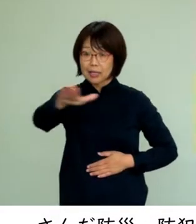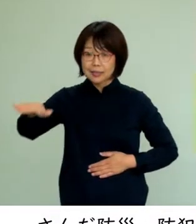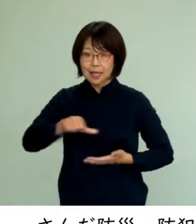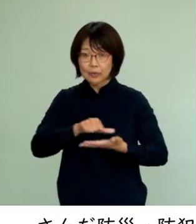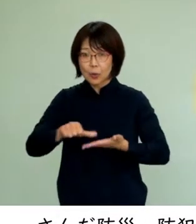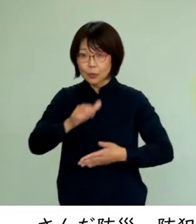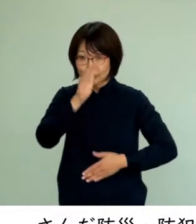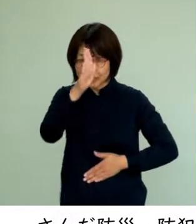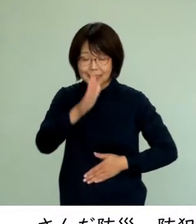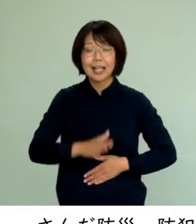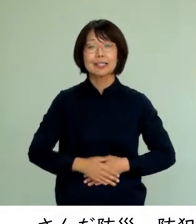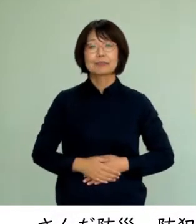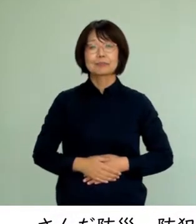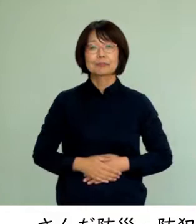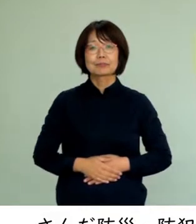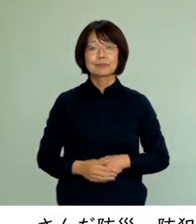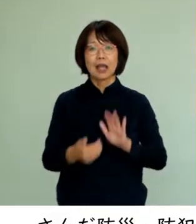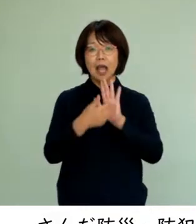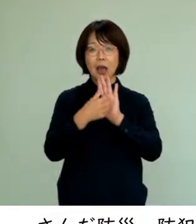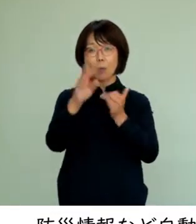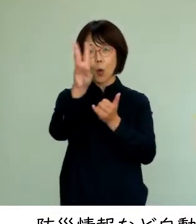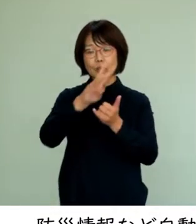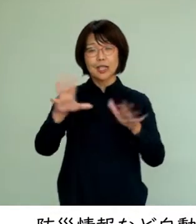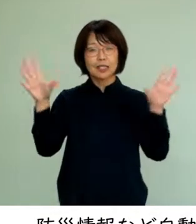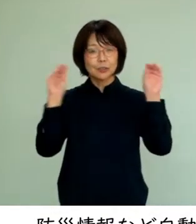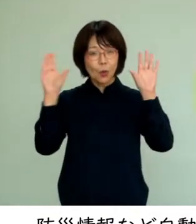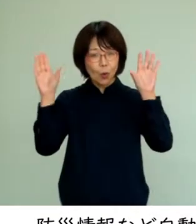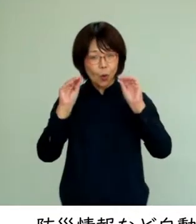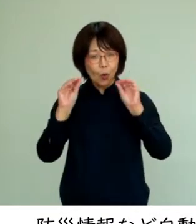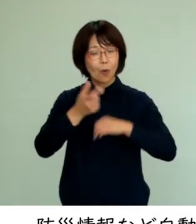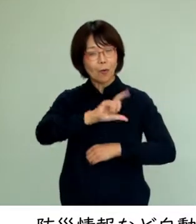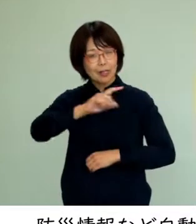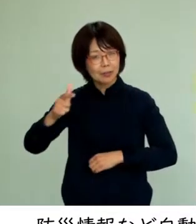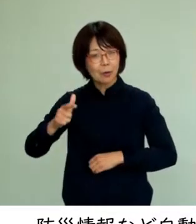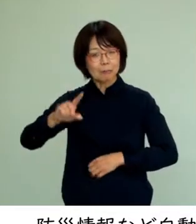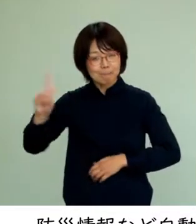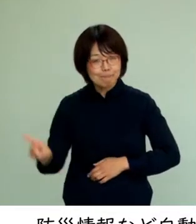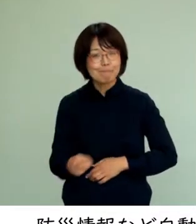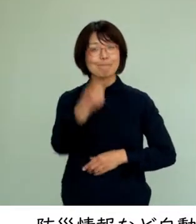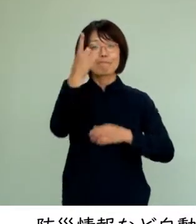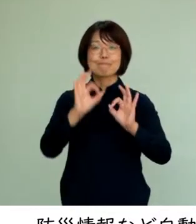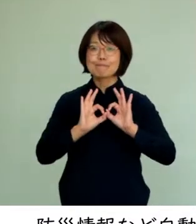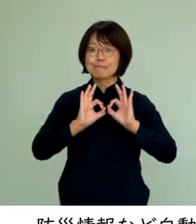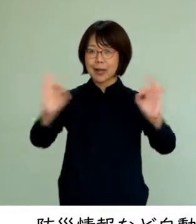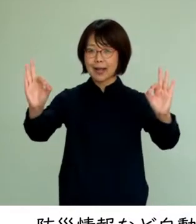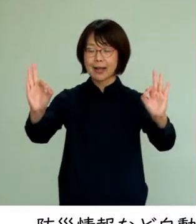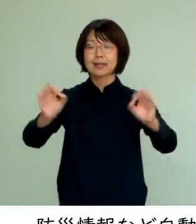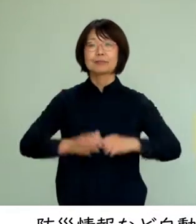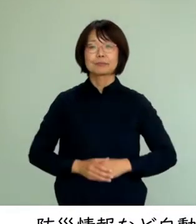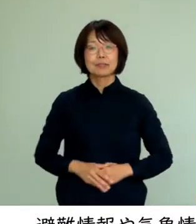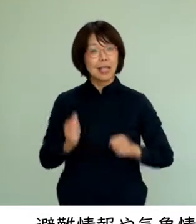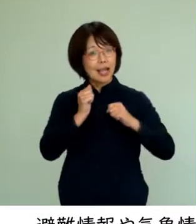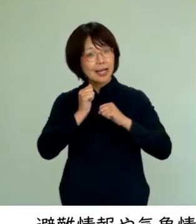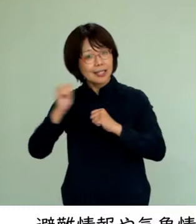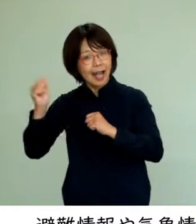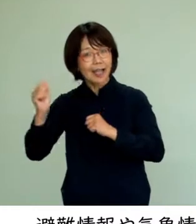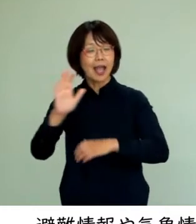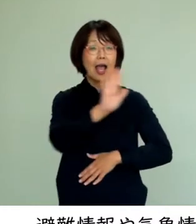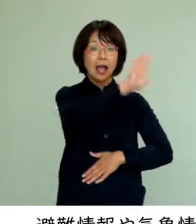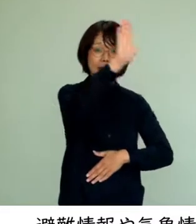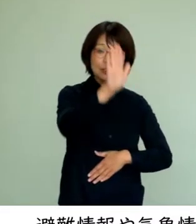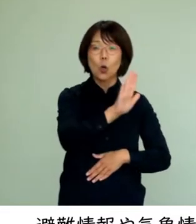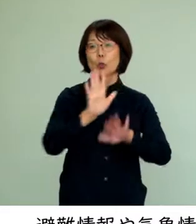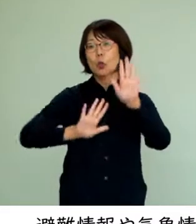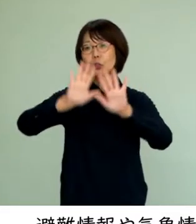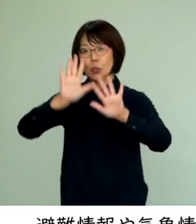サンダ防災防犯メールに登録しましょう。防災情報など自動配信。避難情報